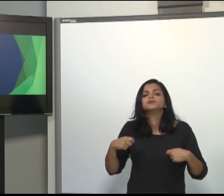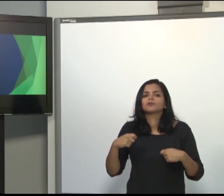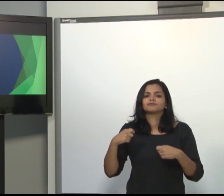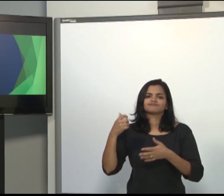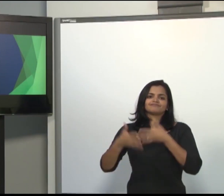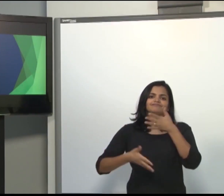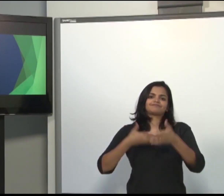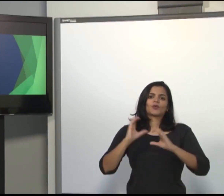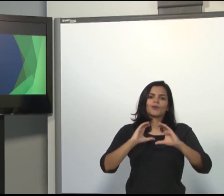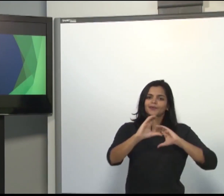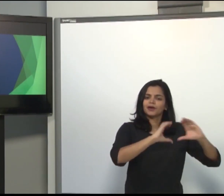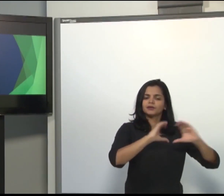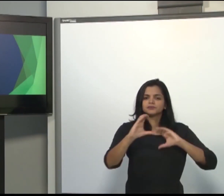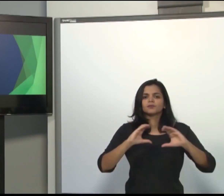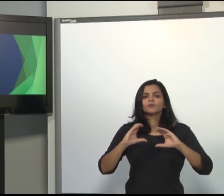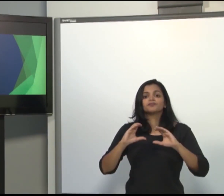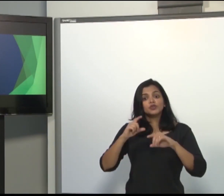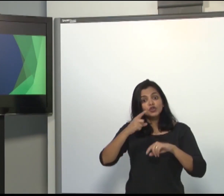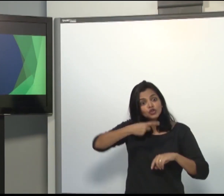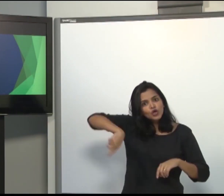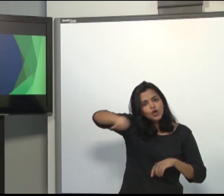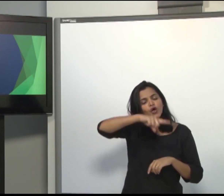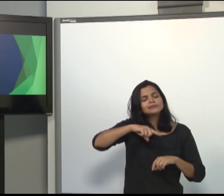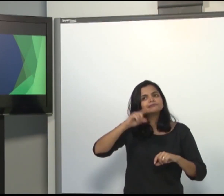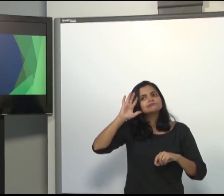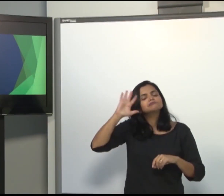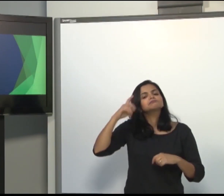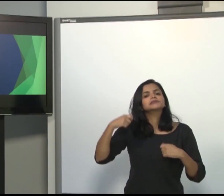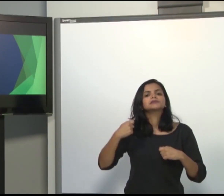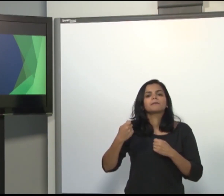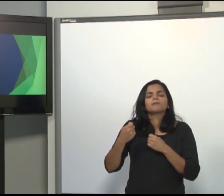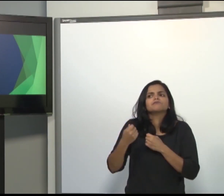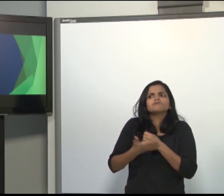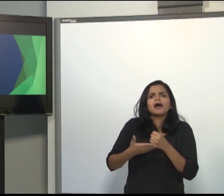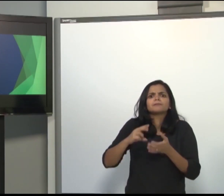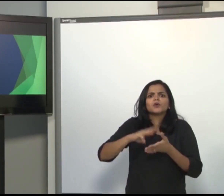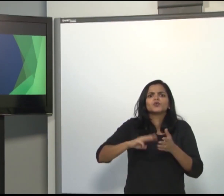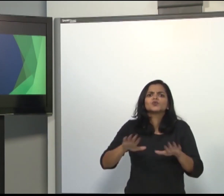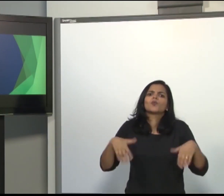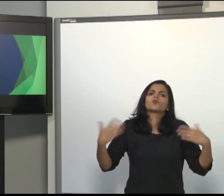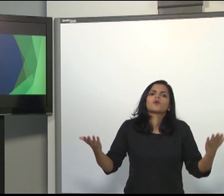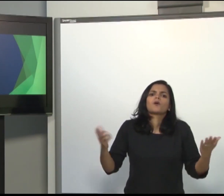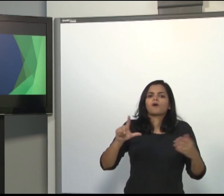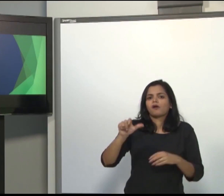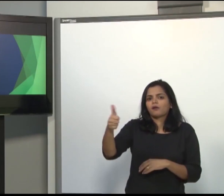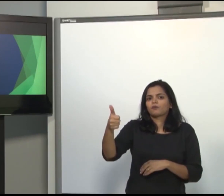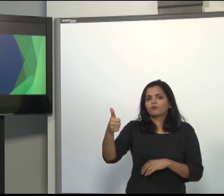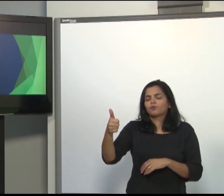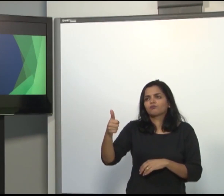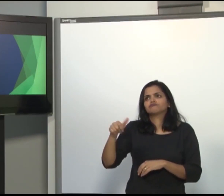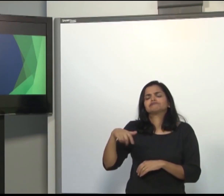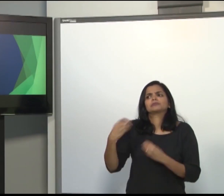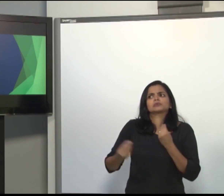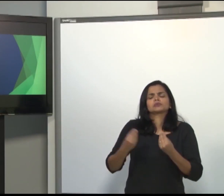como deficiente, como doente, não. Ele terá embasamento através dessa